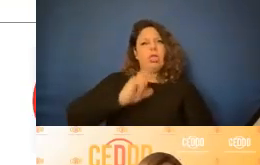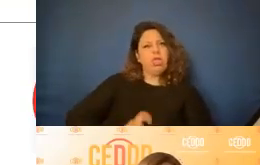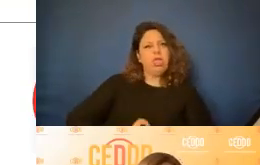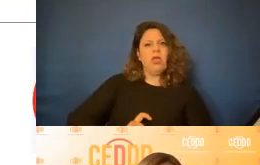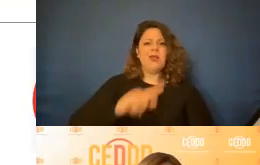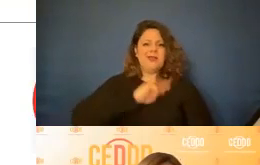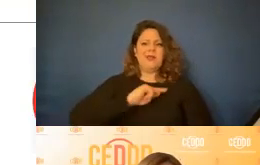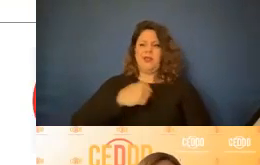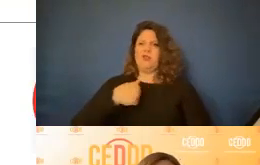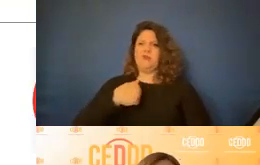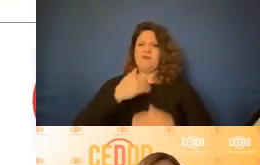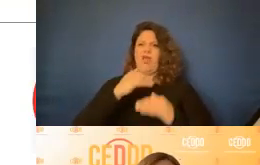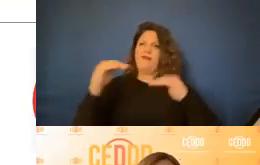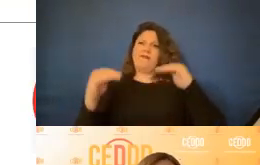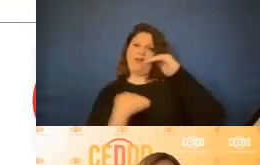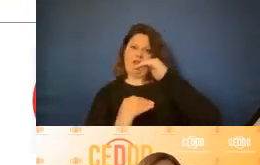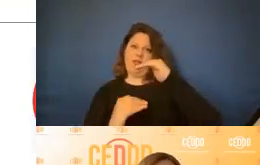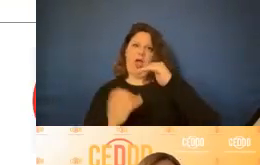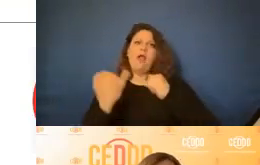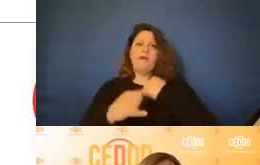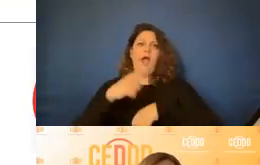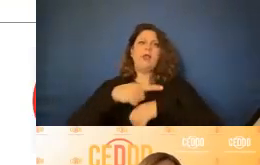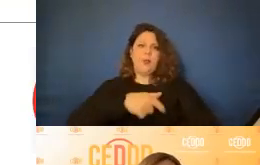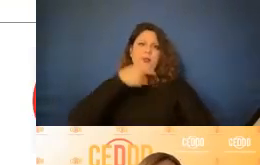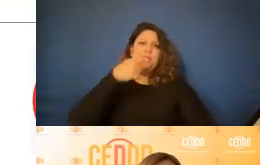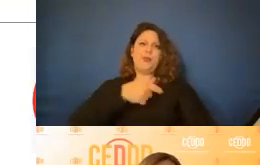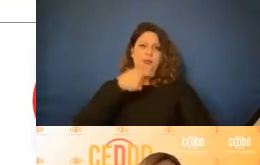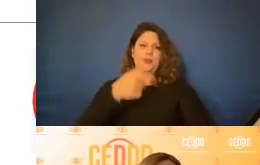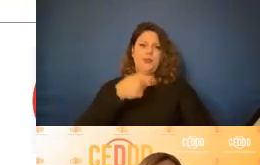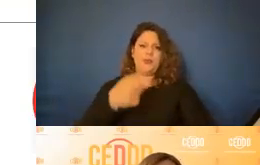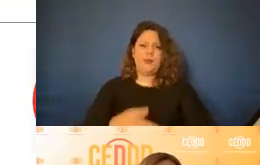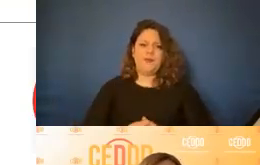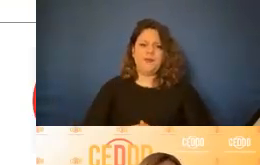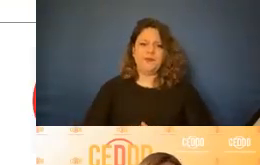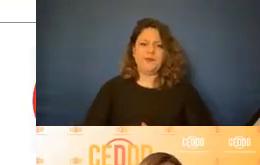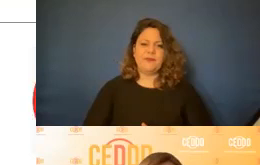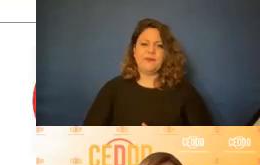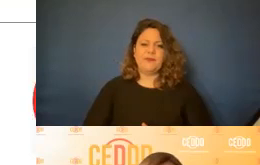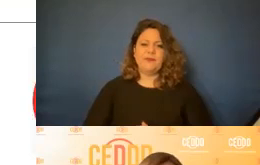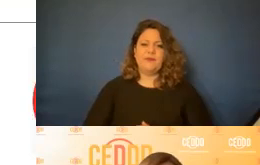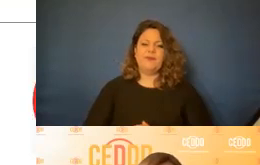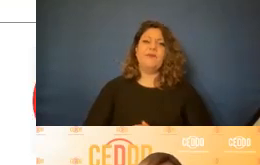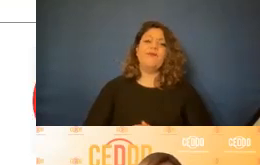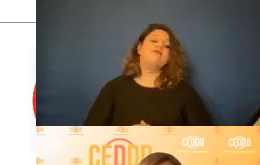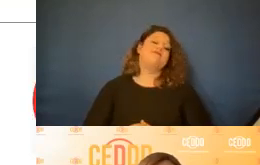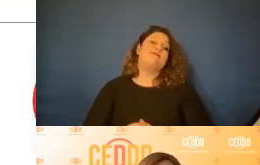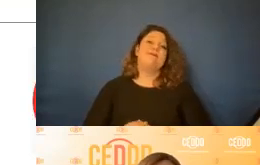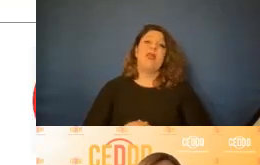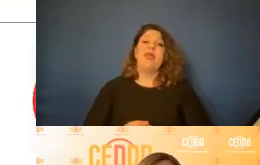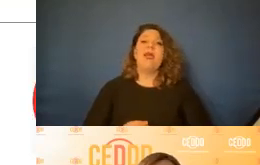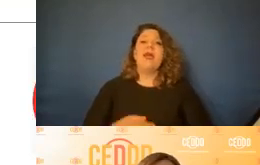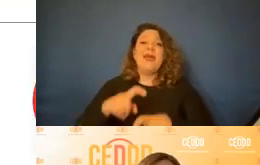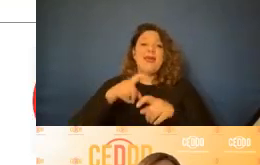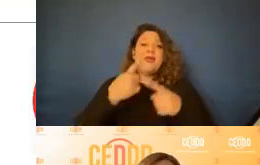inferioridad que aumenta en el tiempo, ¿no? Hay diferentes factores de riesgo, básicamente los